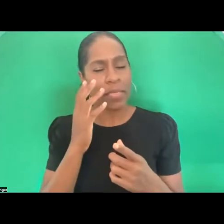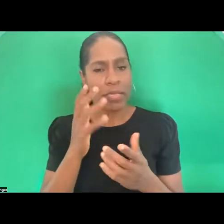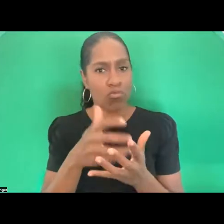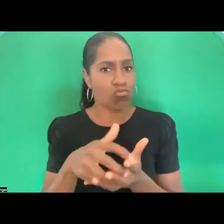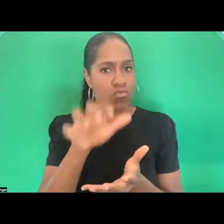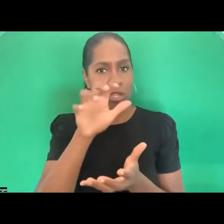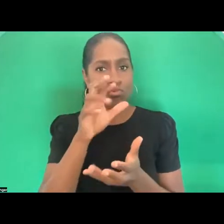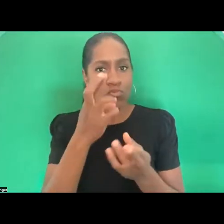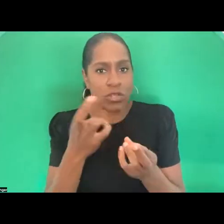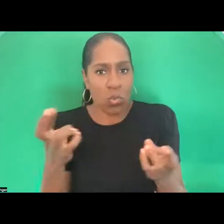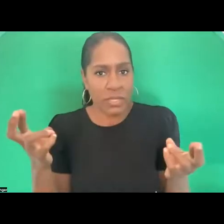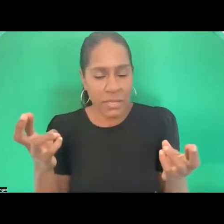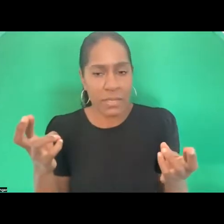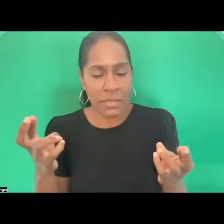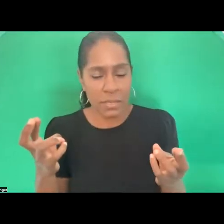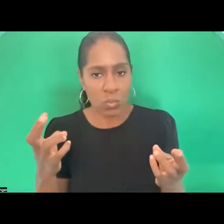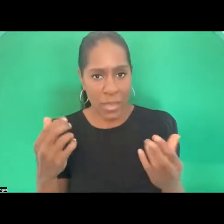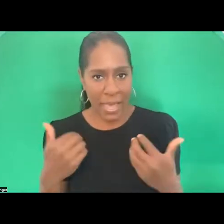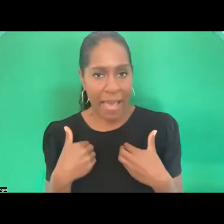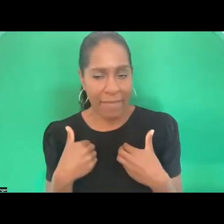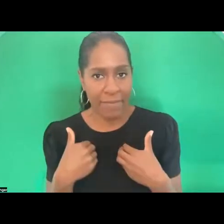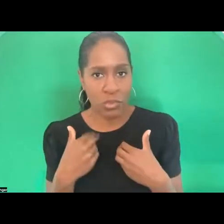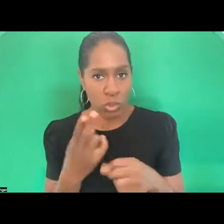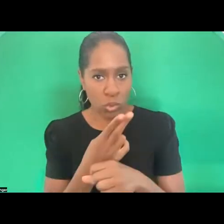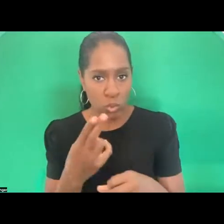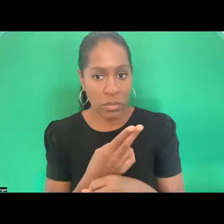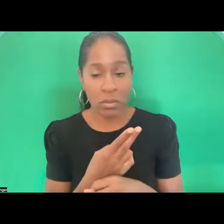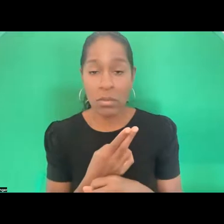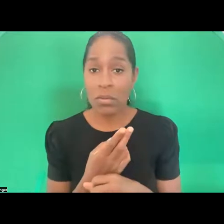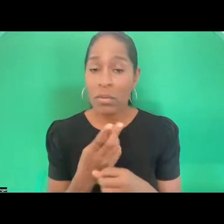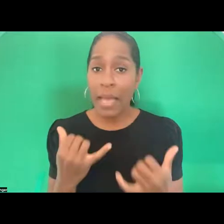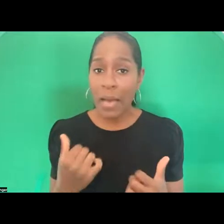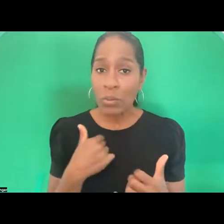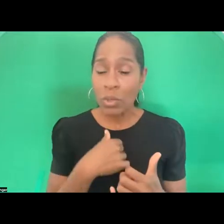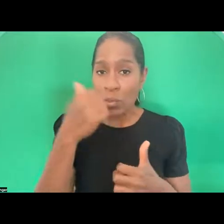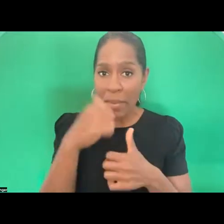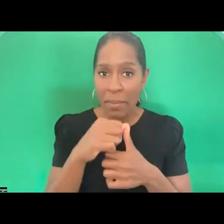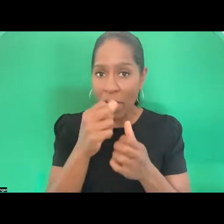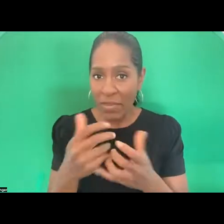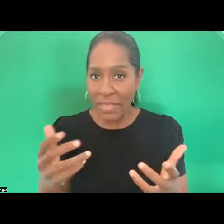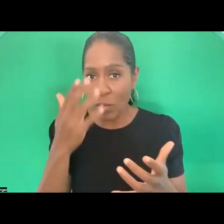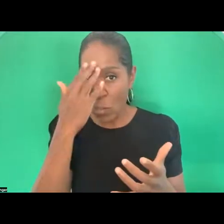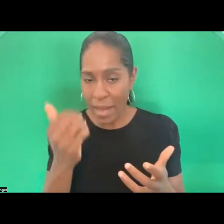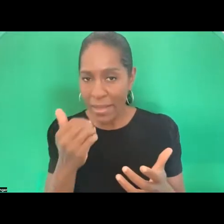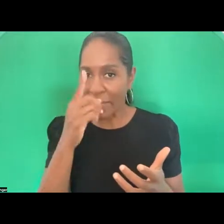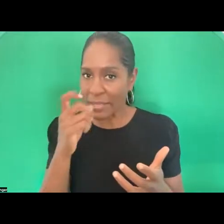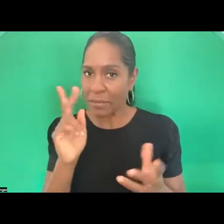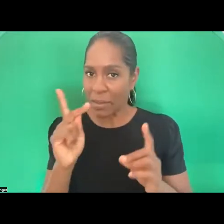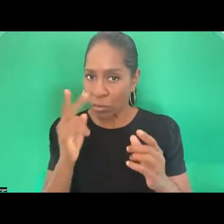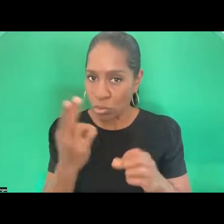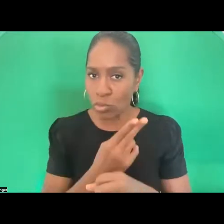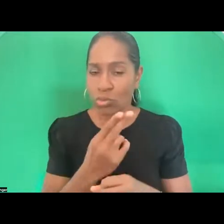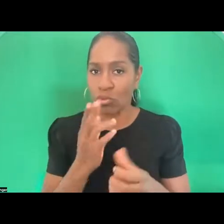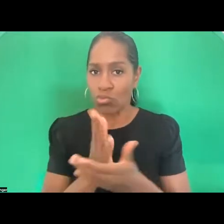Para asegurarnos nuestras voces se escuchen hoy recordamos todo lo que tenemos porque la gente ejerce su derecho a votar